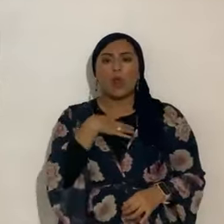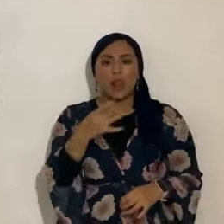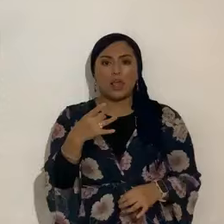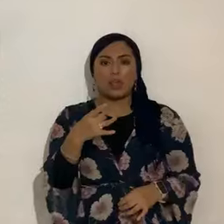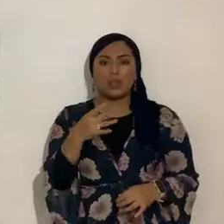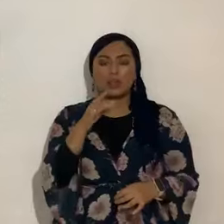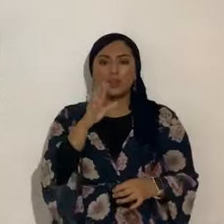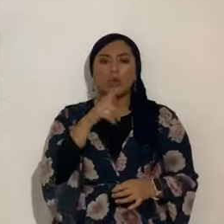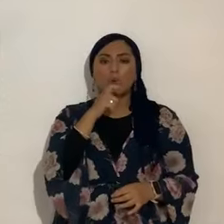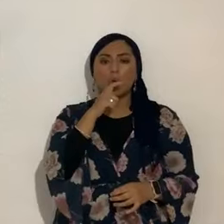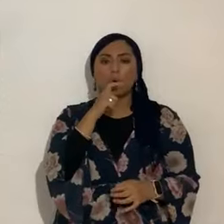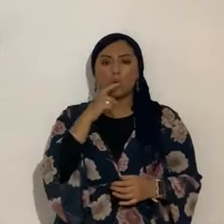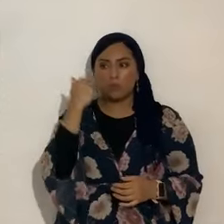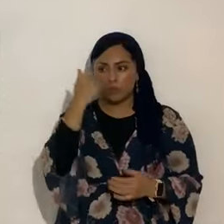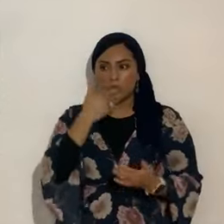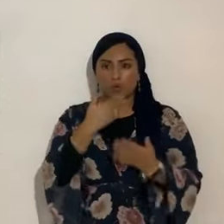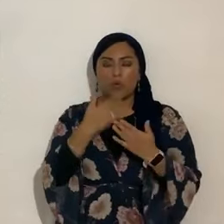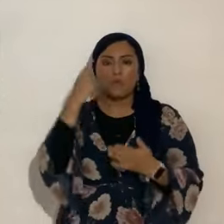agradar? A su esposo.